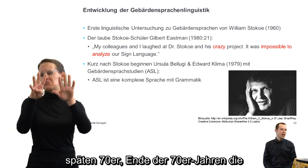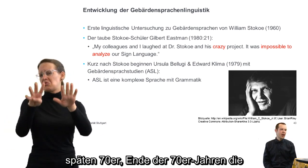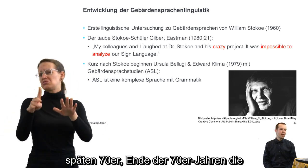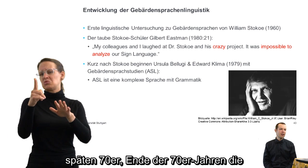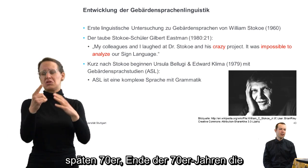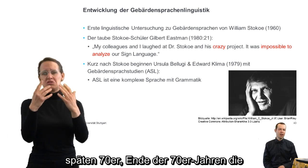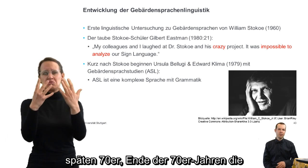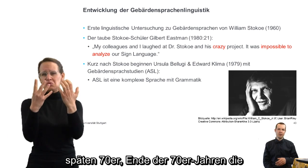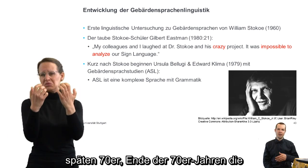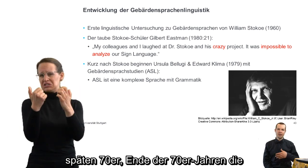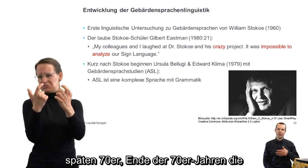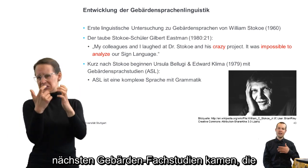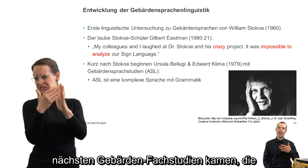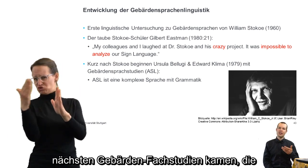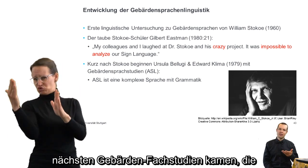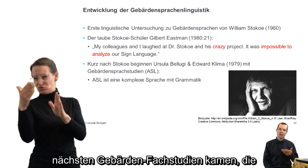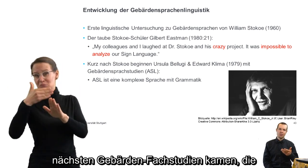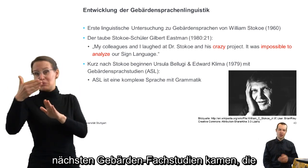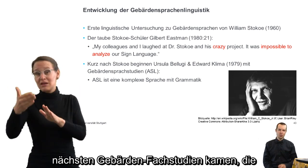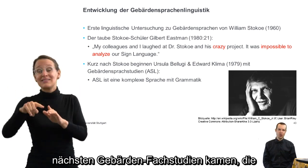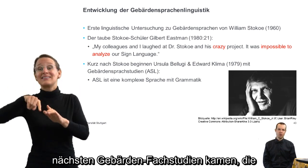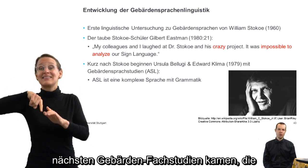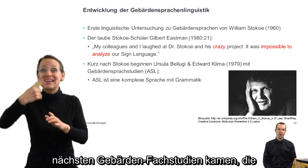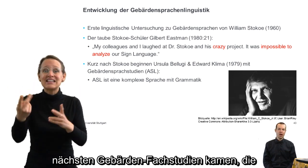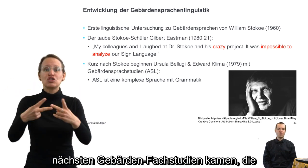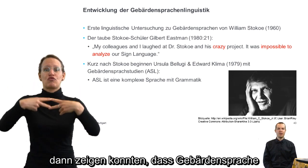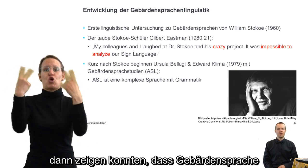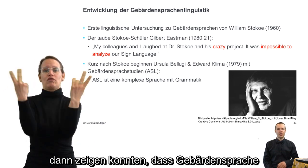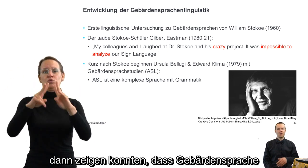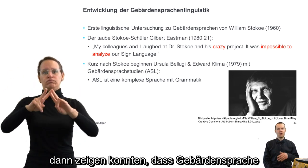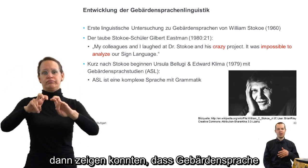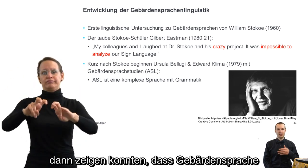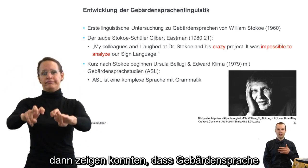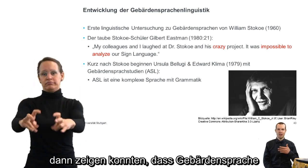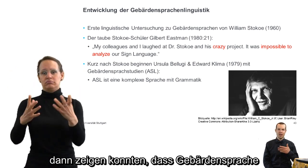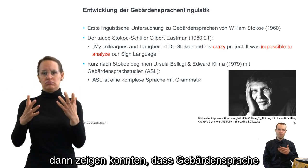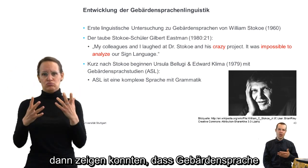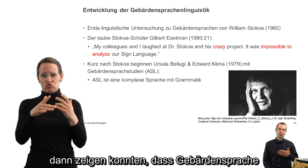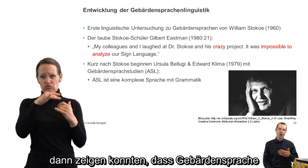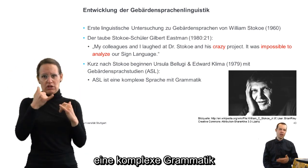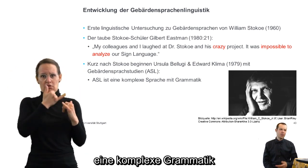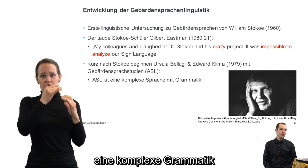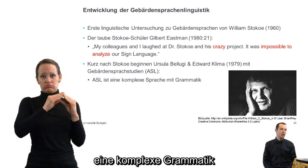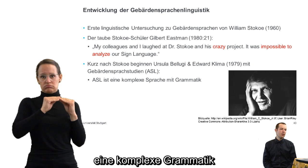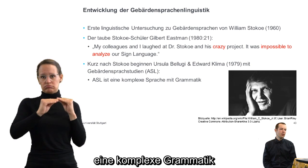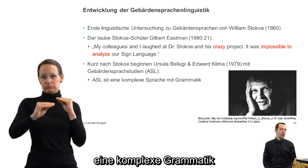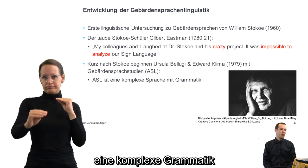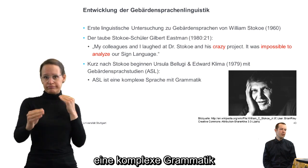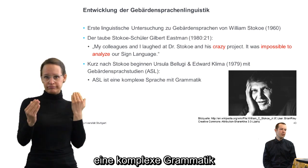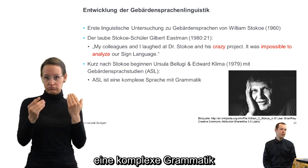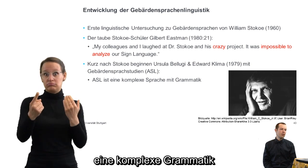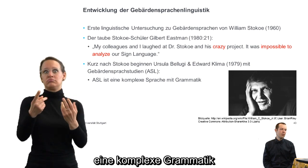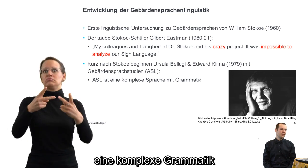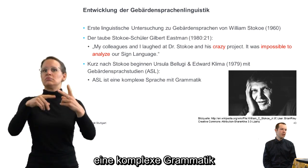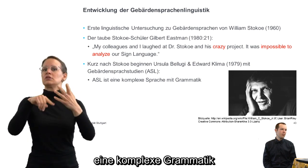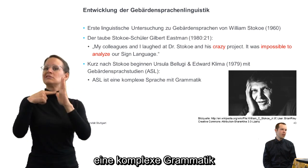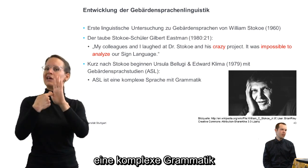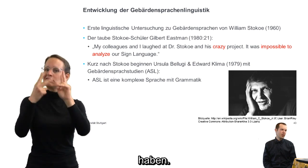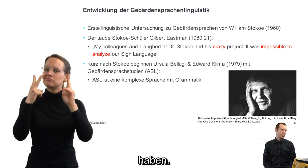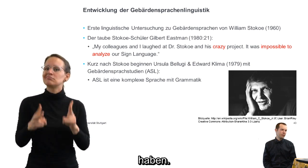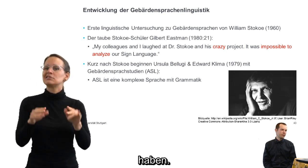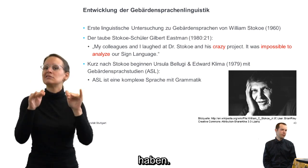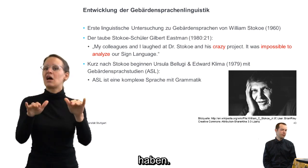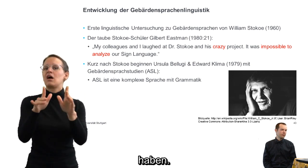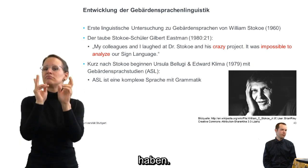70er Jahre die nächsten Gebärdensprachstudien kamen, die dann zeigen konnten, dass Gebärdensprachen eben eine komplexe